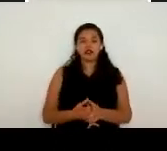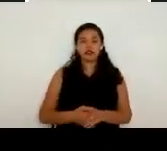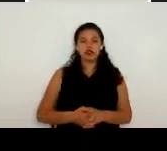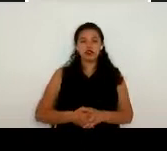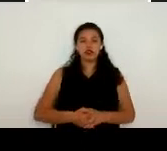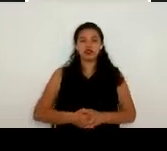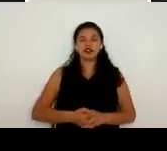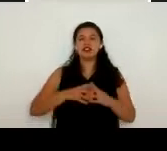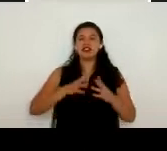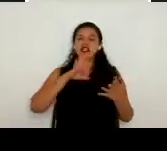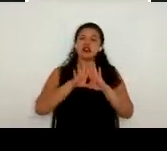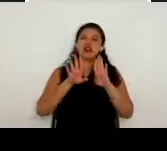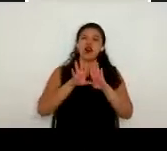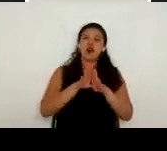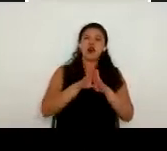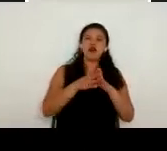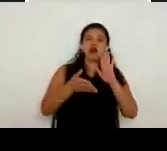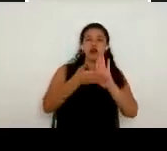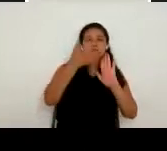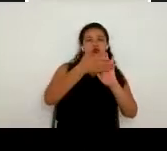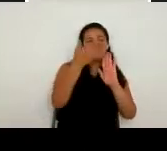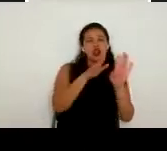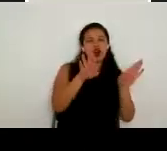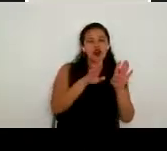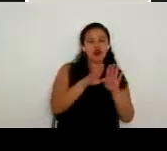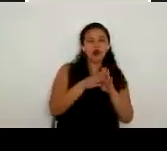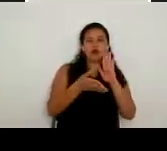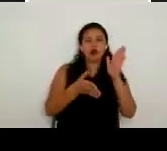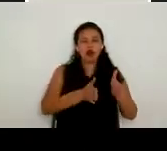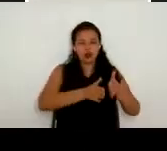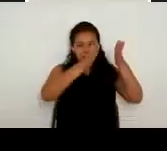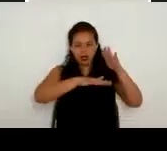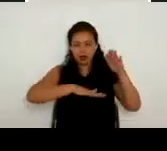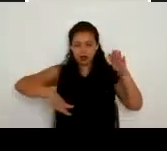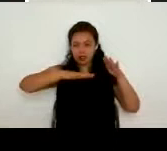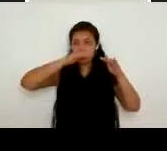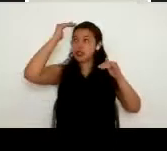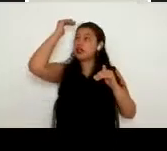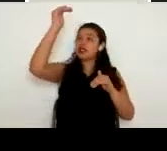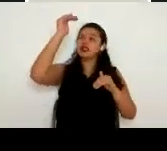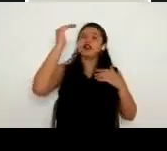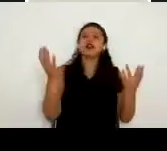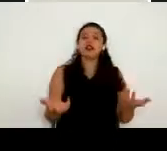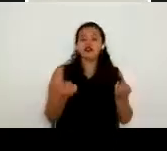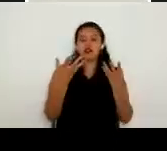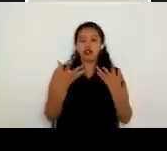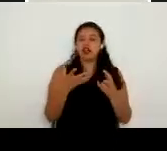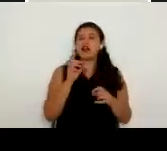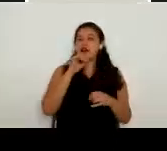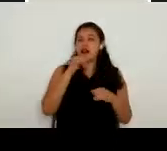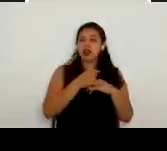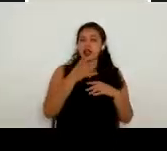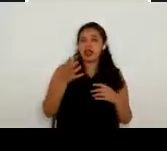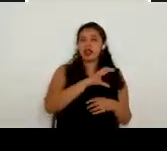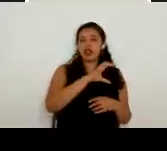que están construidas las paredes secreto el piso y el habla del cielorraso porque él inclusive dice que hay que